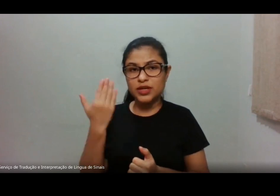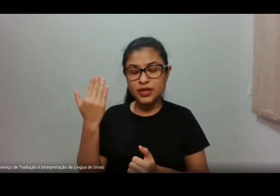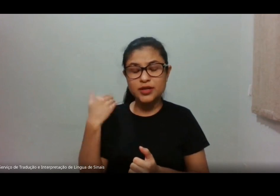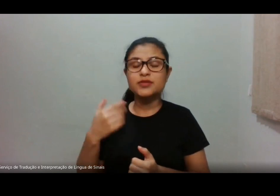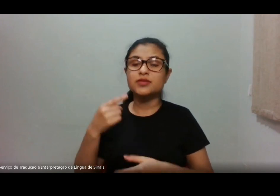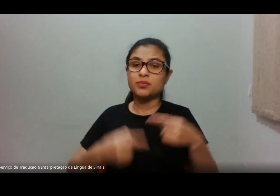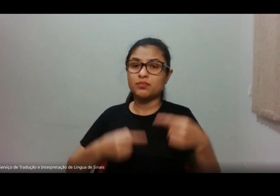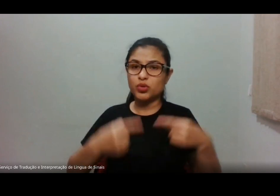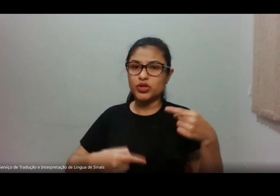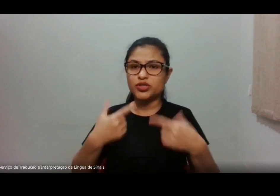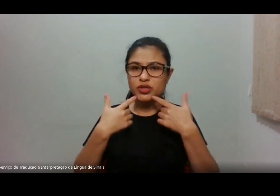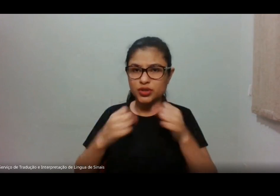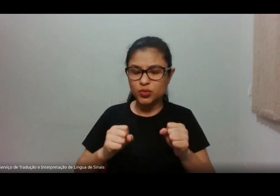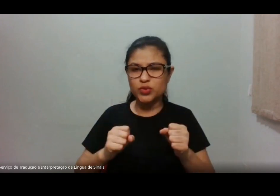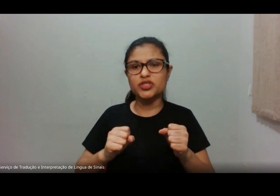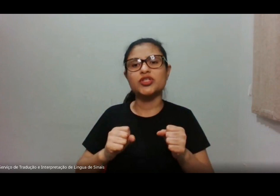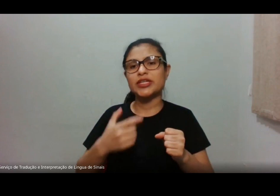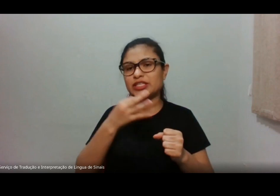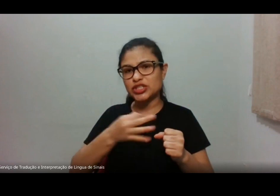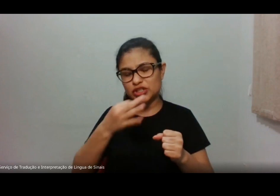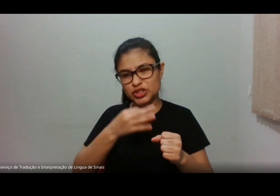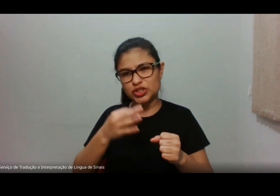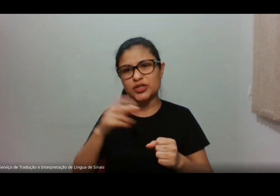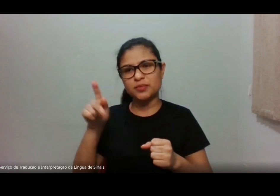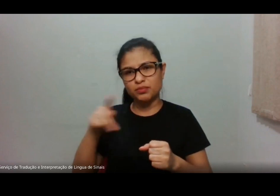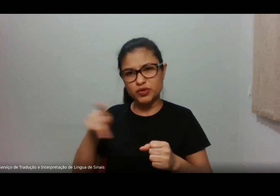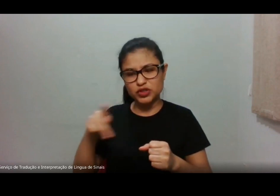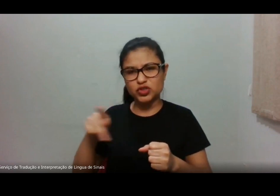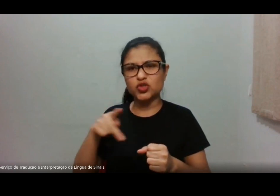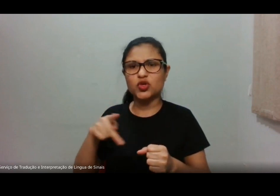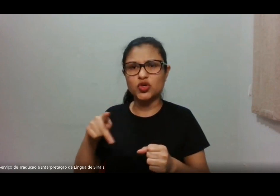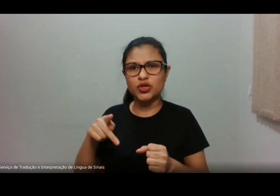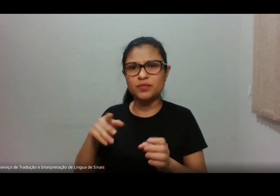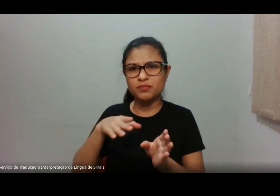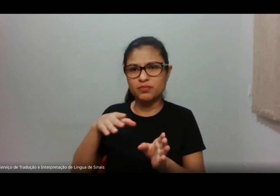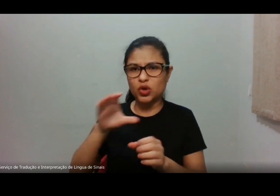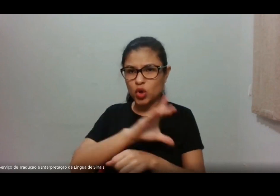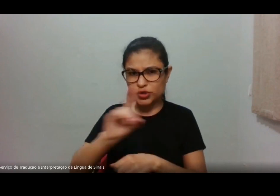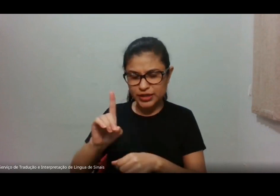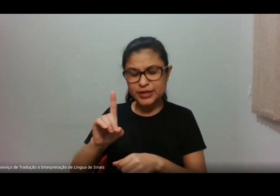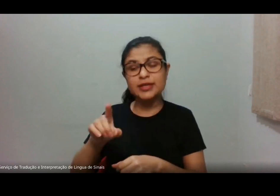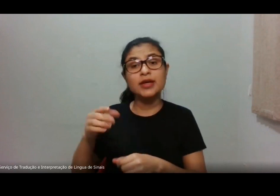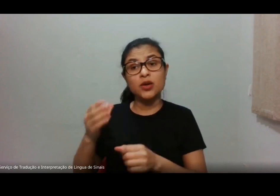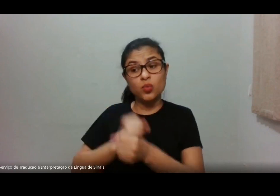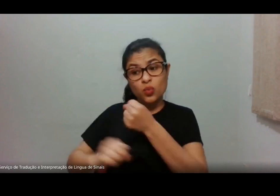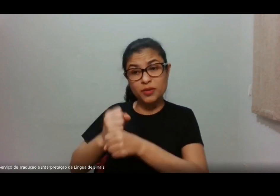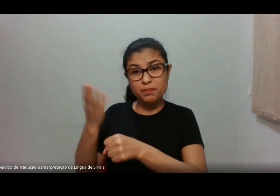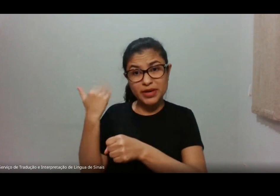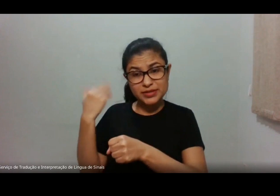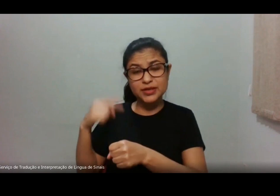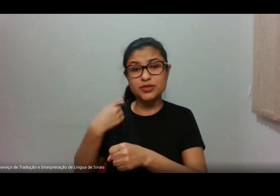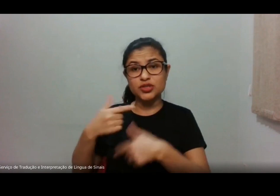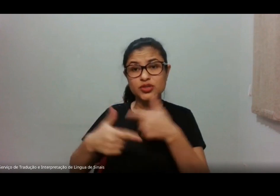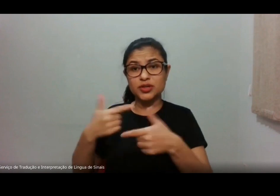de políticas linguísticas críticas, coordenado pela professora Cristine Gorski, nós criamos no ano passado um grupo de trabalho em